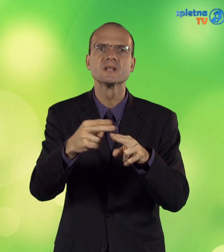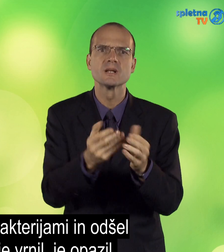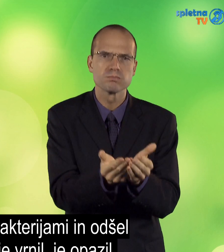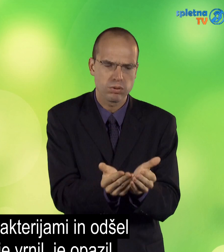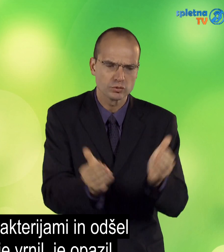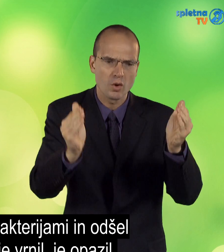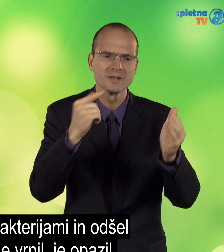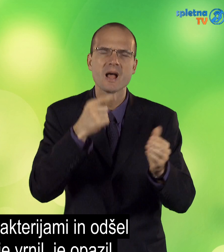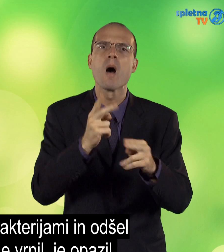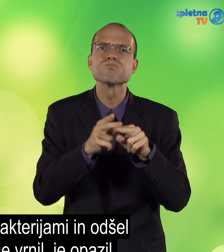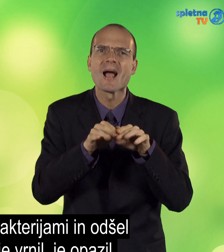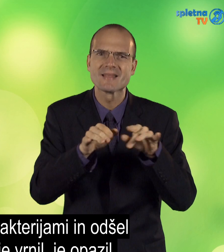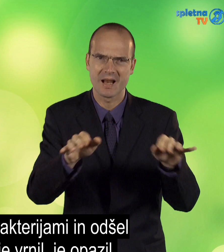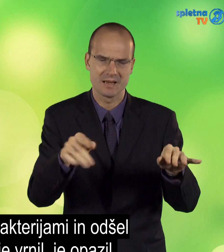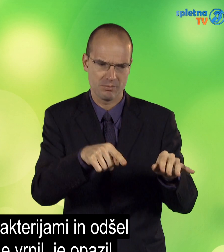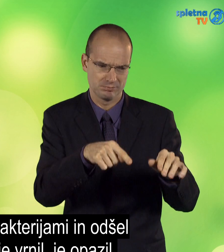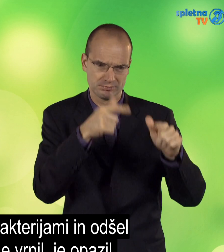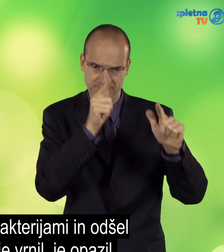posodice z bakterijami in odšel na dopust.